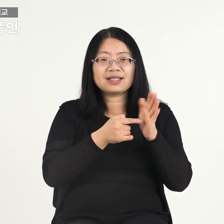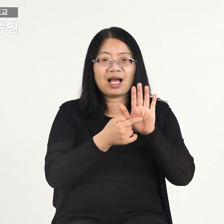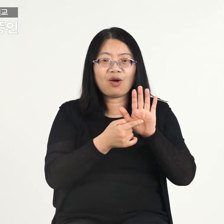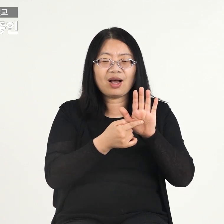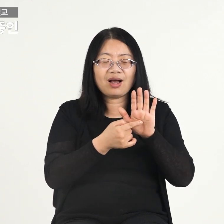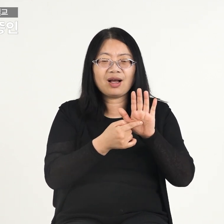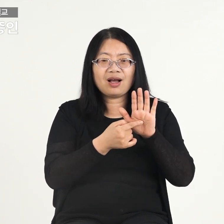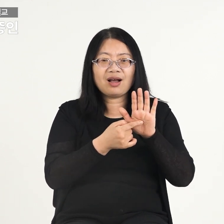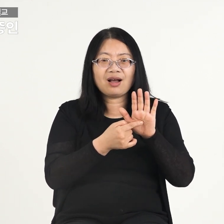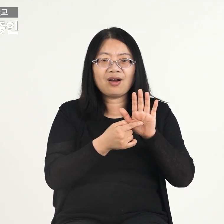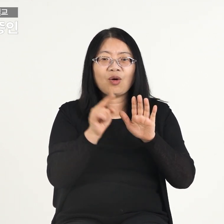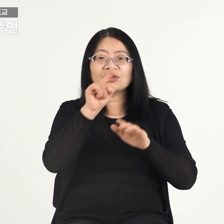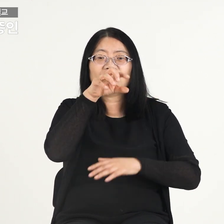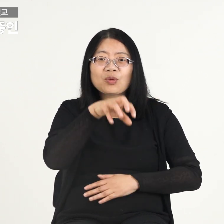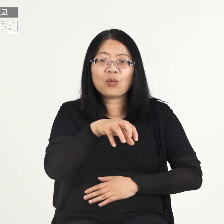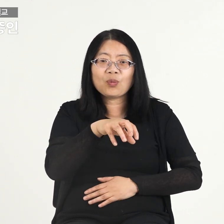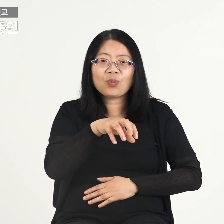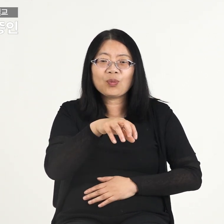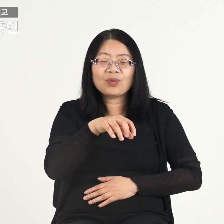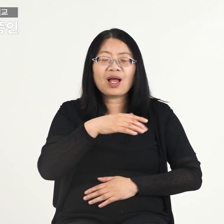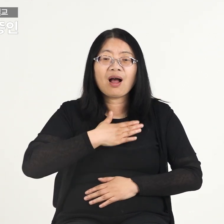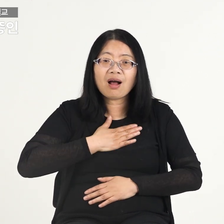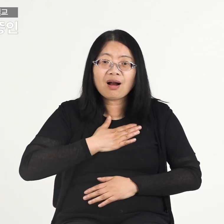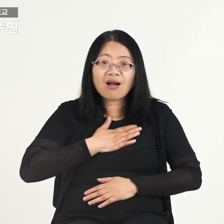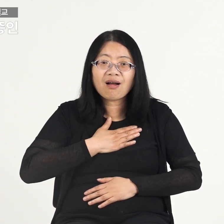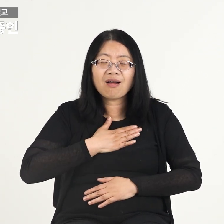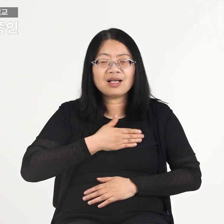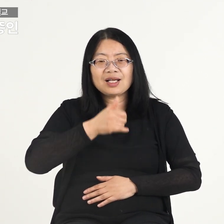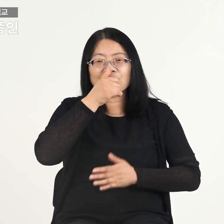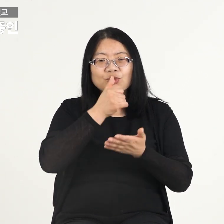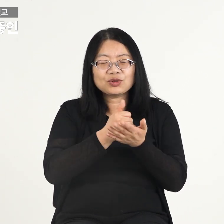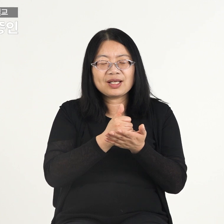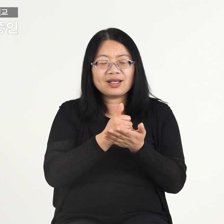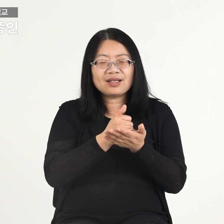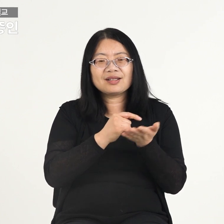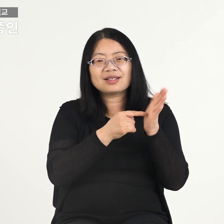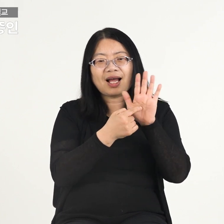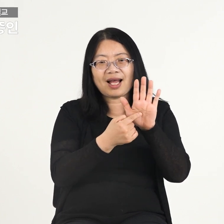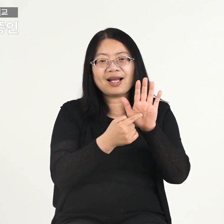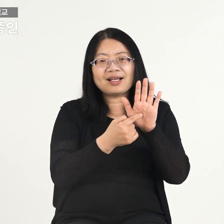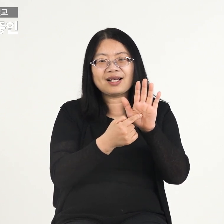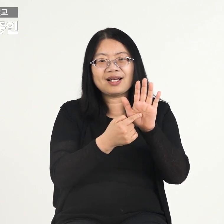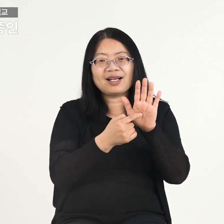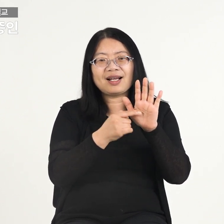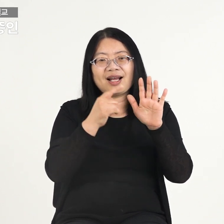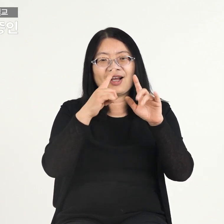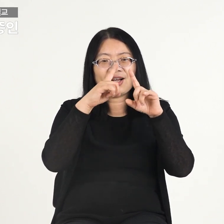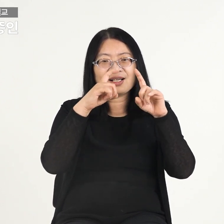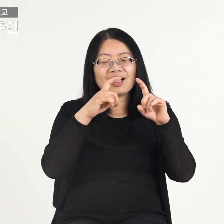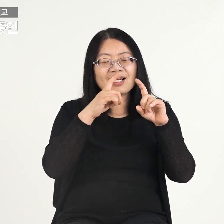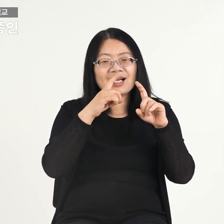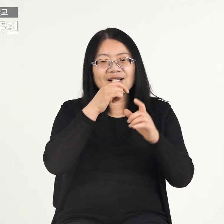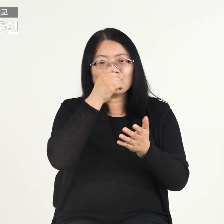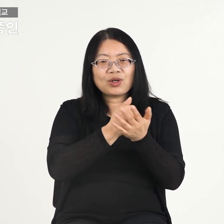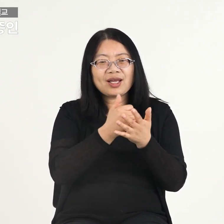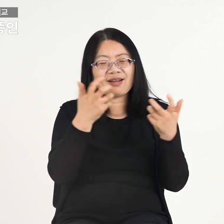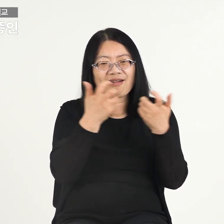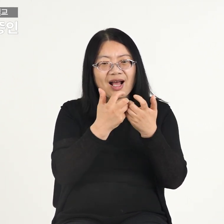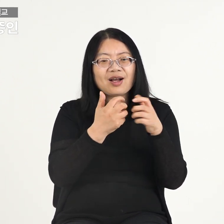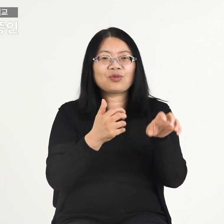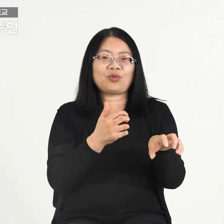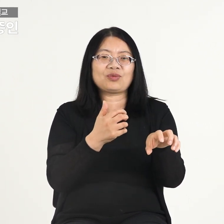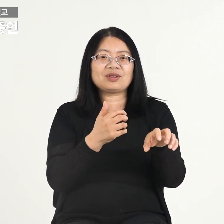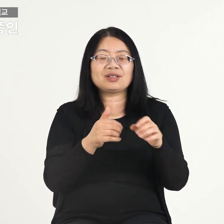있습니까? 죄악의 상징이에요. 그래서 더 이상 이